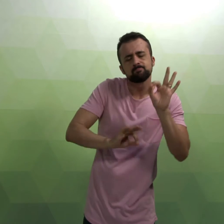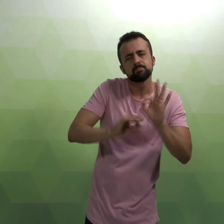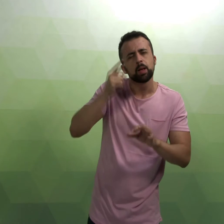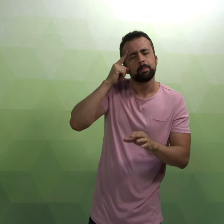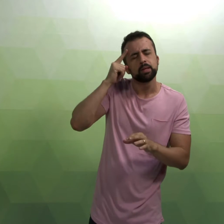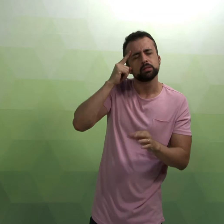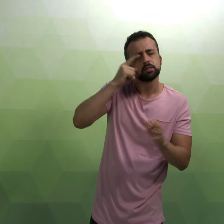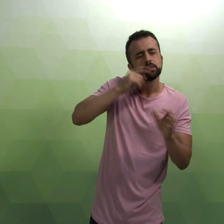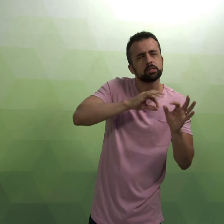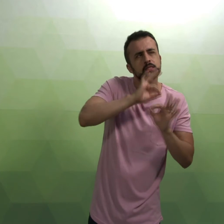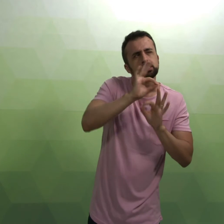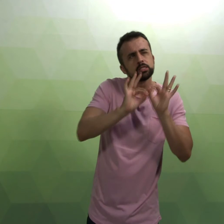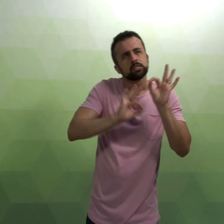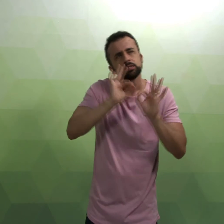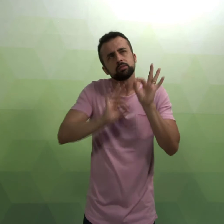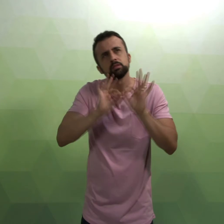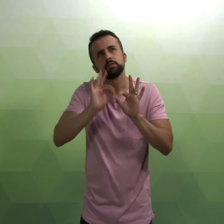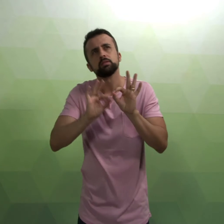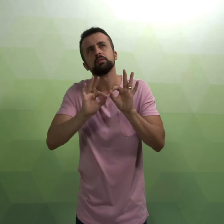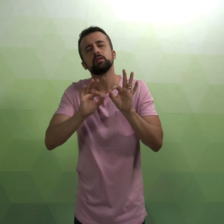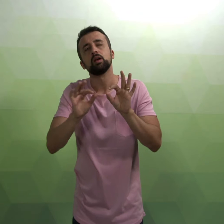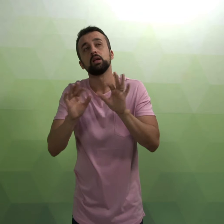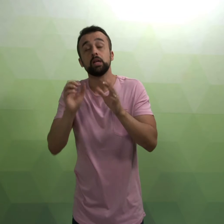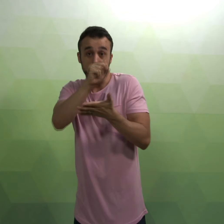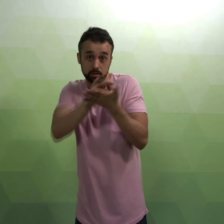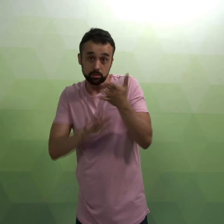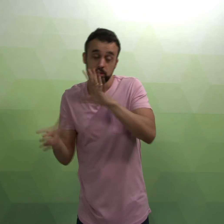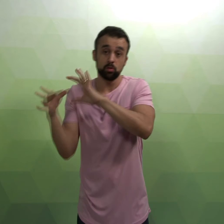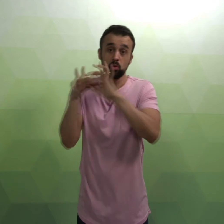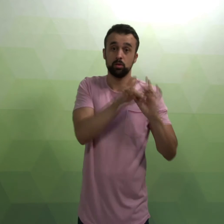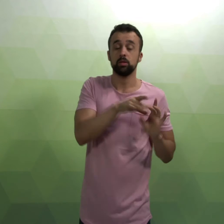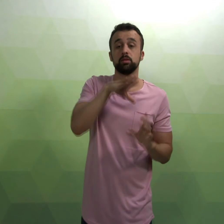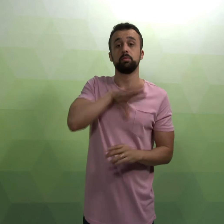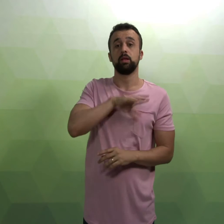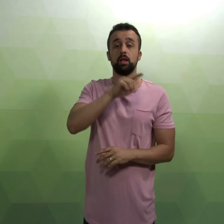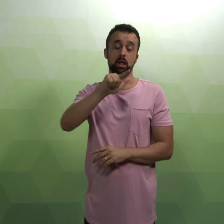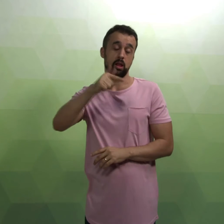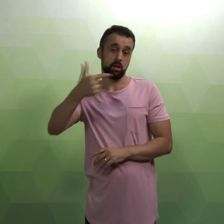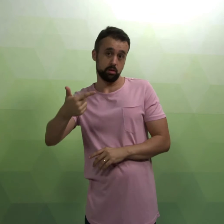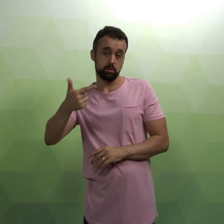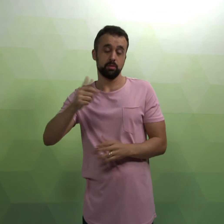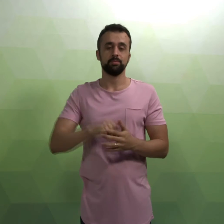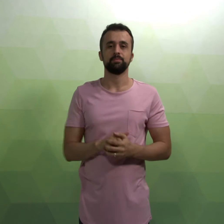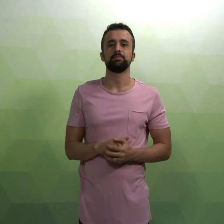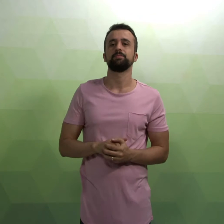elaboração e proposição de atividades no contexto de PL2.